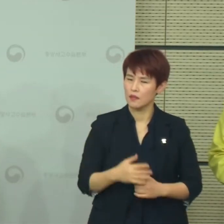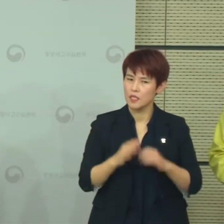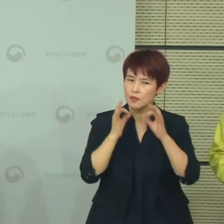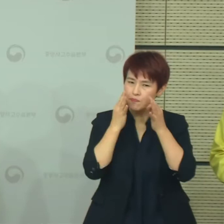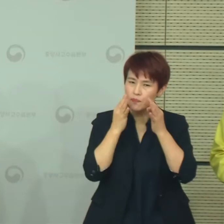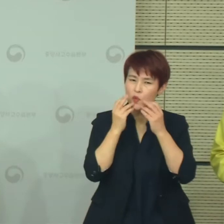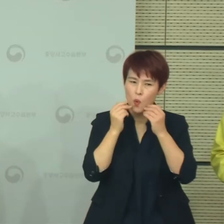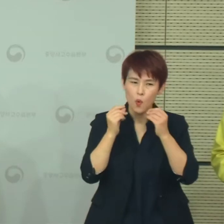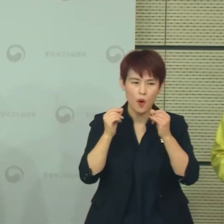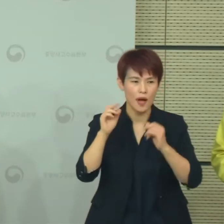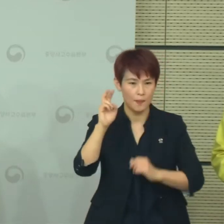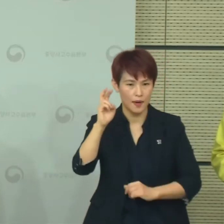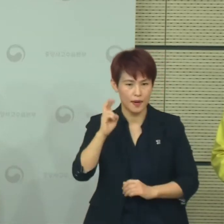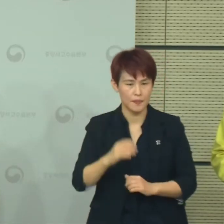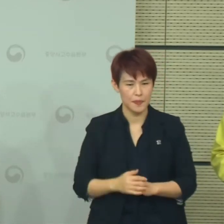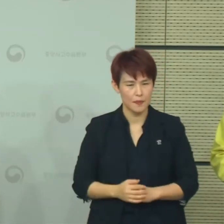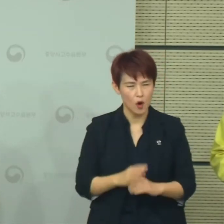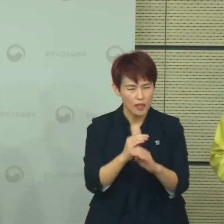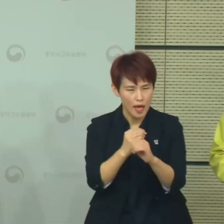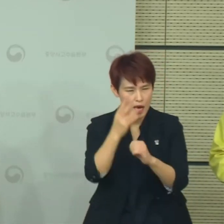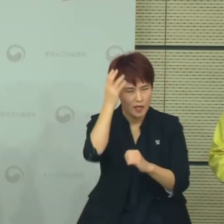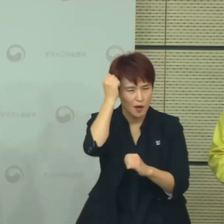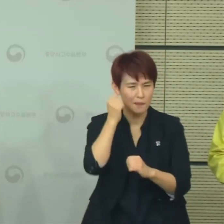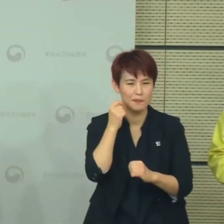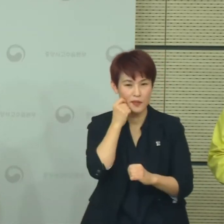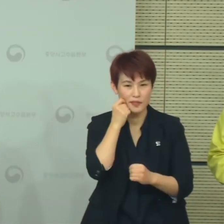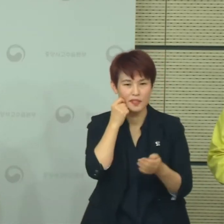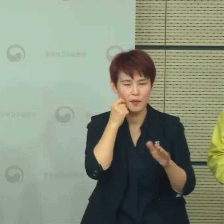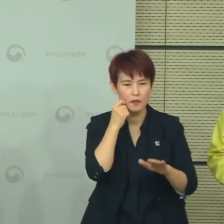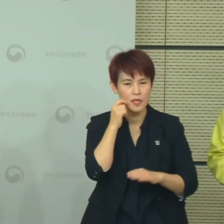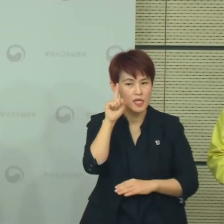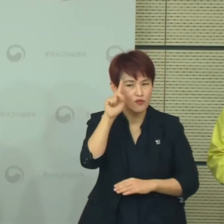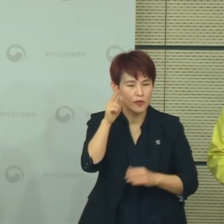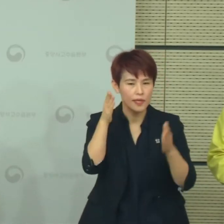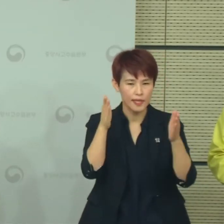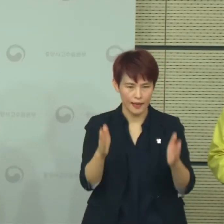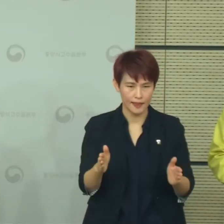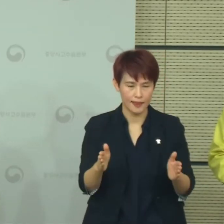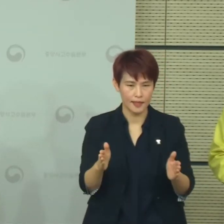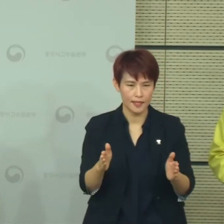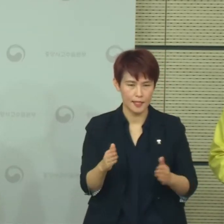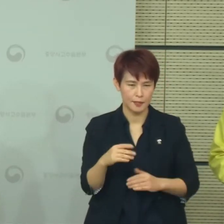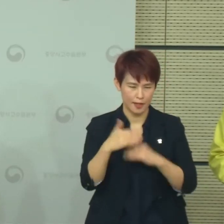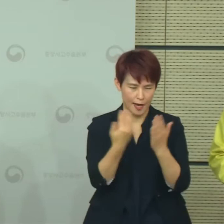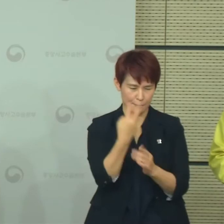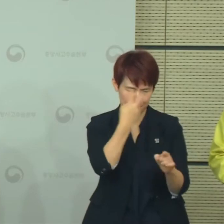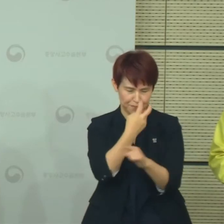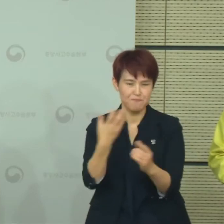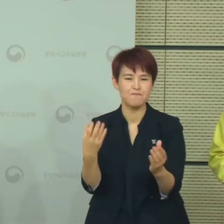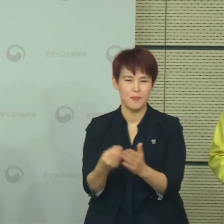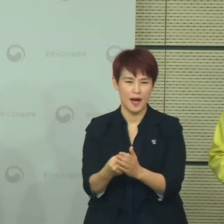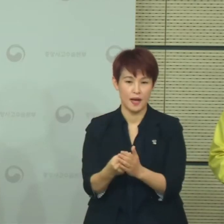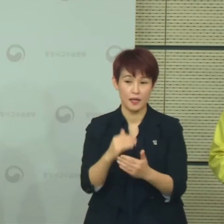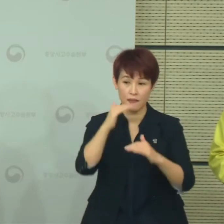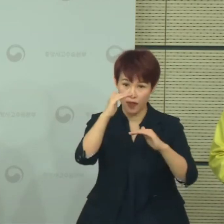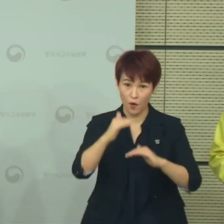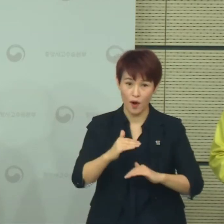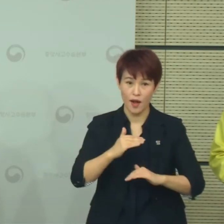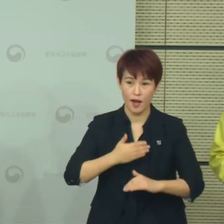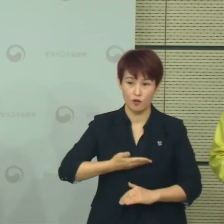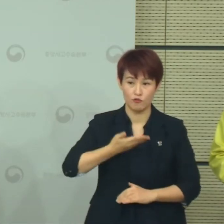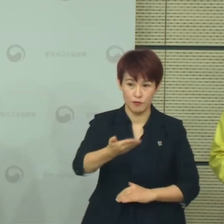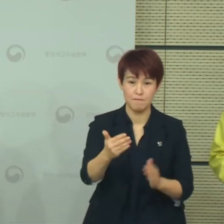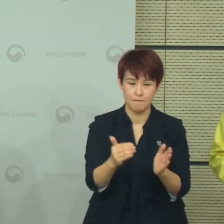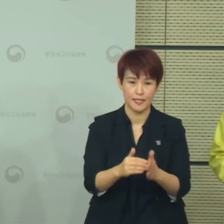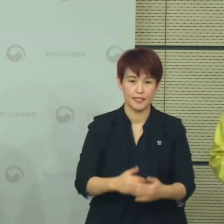금요일 토일이었는지 제가 정확하게 날짜는 모르겠습니다만, 그 한 이틀간에 걸쳐서 일단 전수조사를 했고, 그 내용은 말씀드린